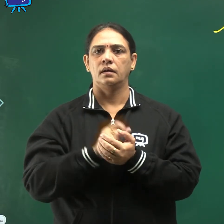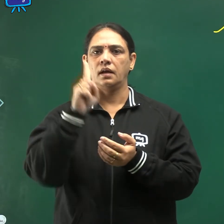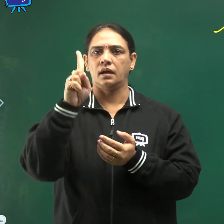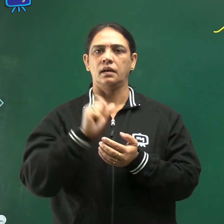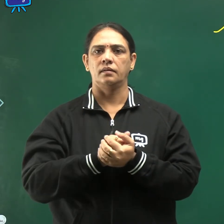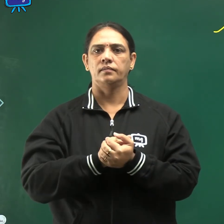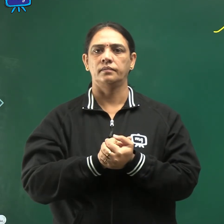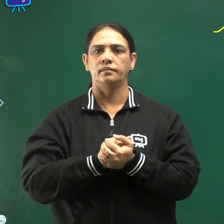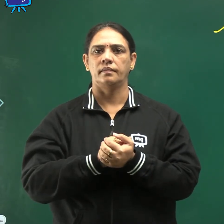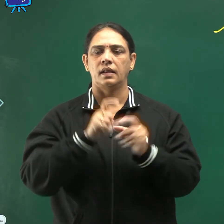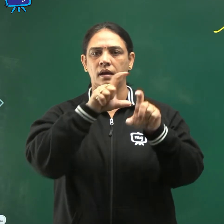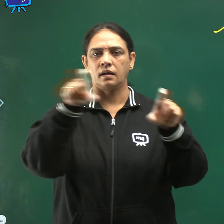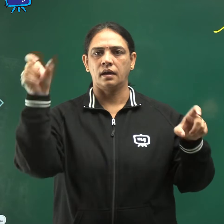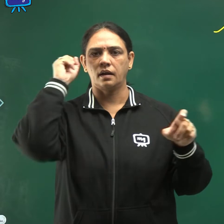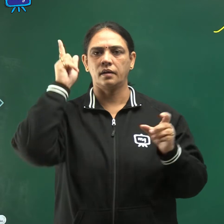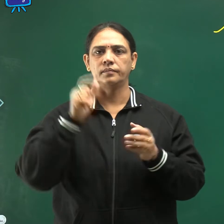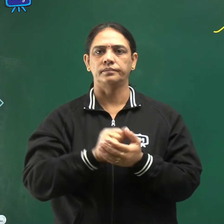1। समझ आ गया।